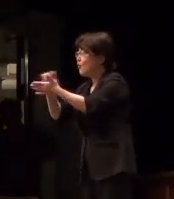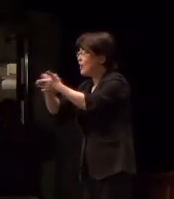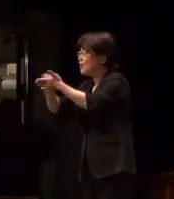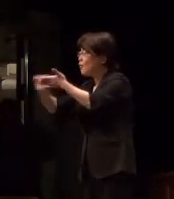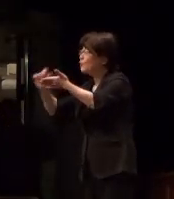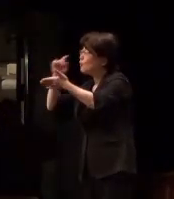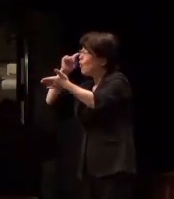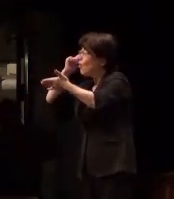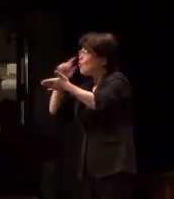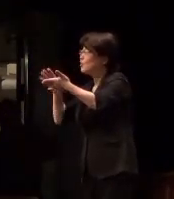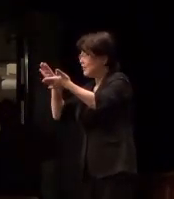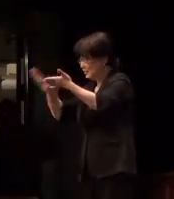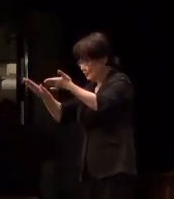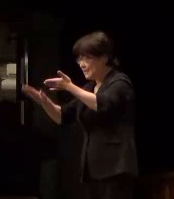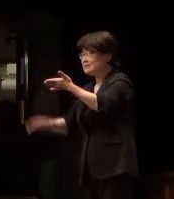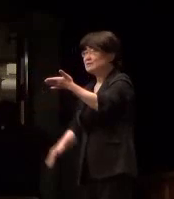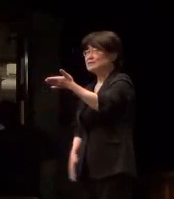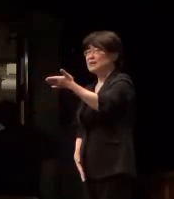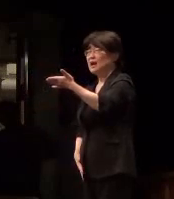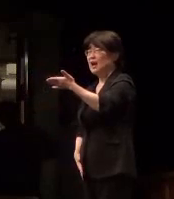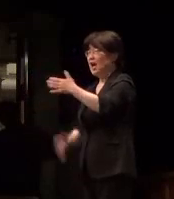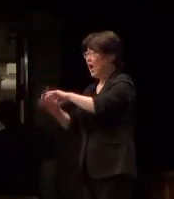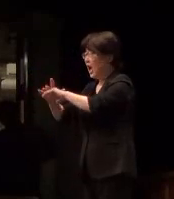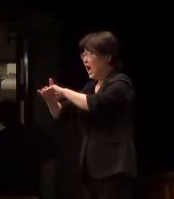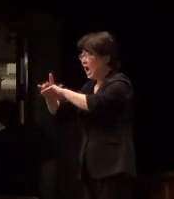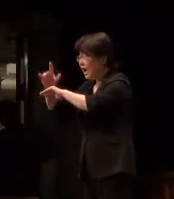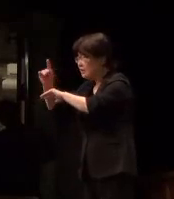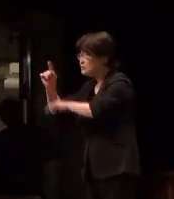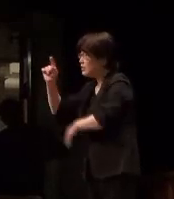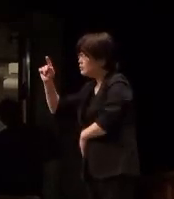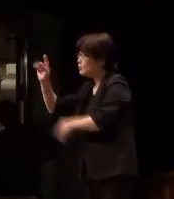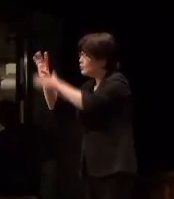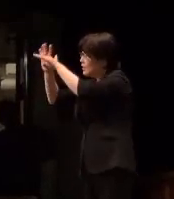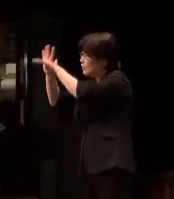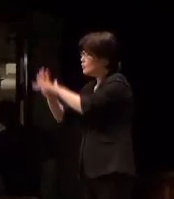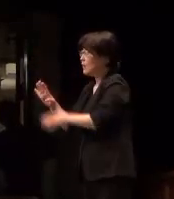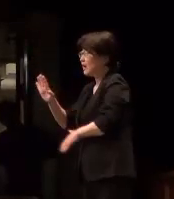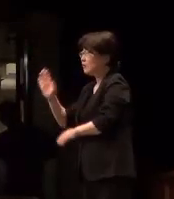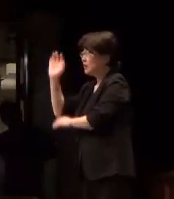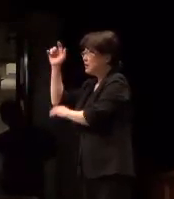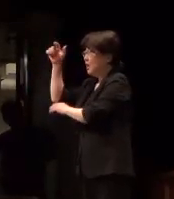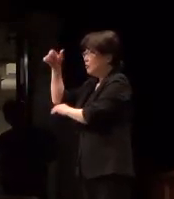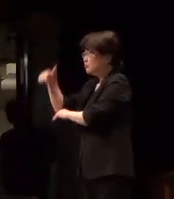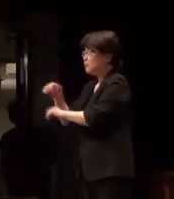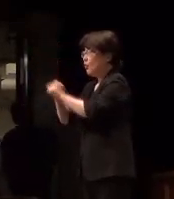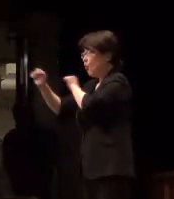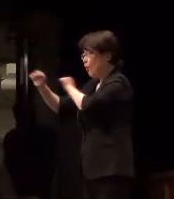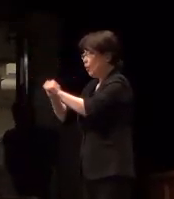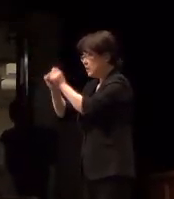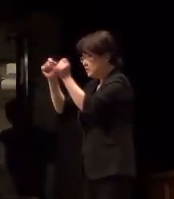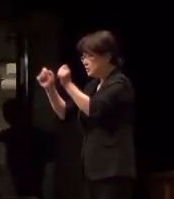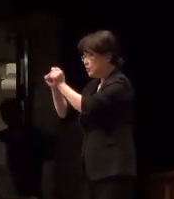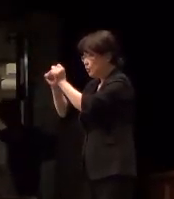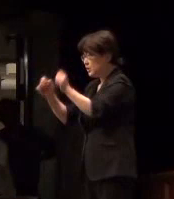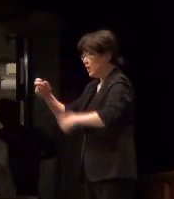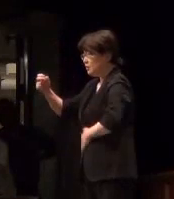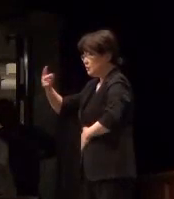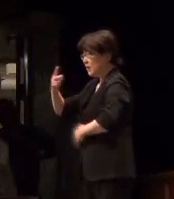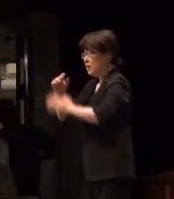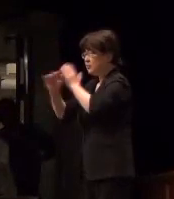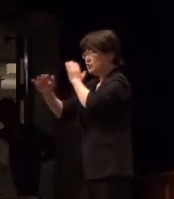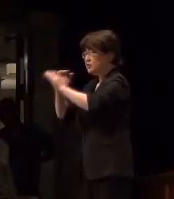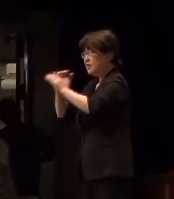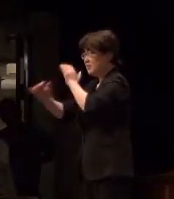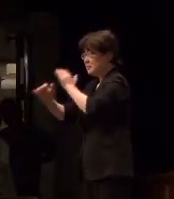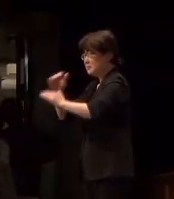ているのですけれども、初めの方にこんなことが書いてあります。政府の行為によって再び戦争